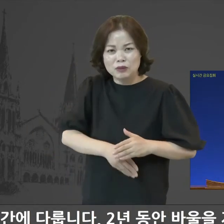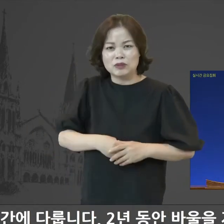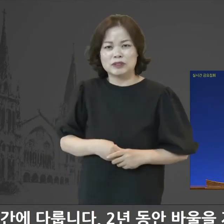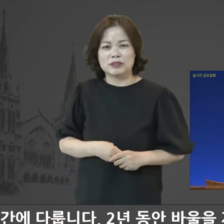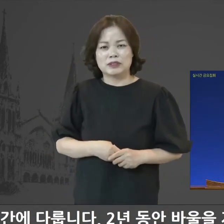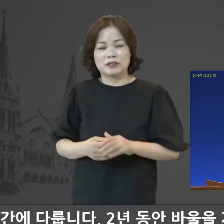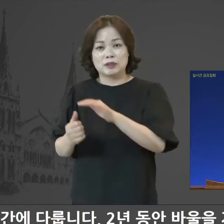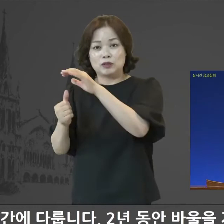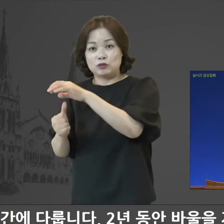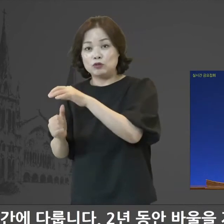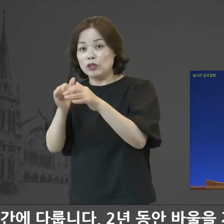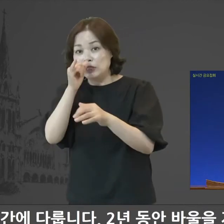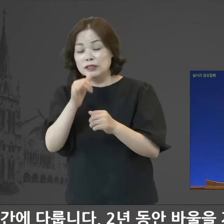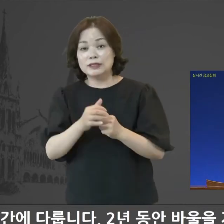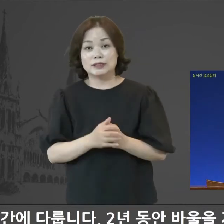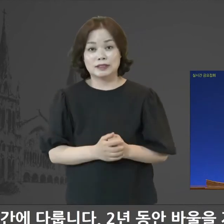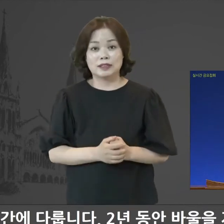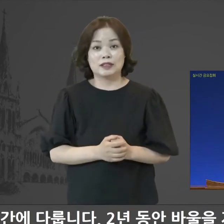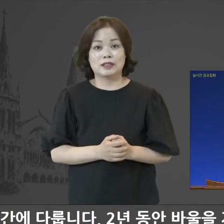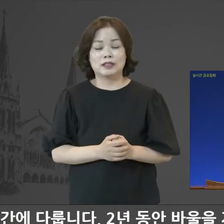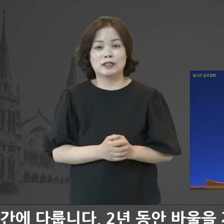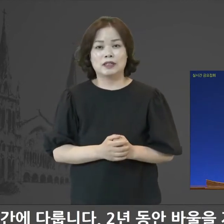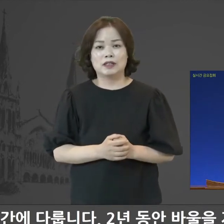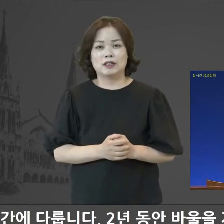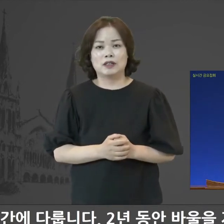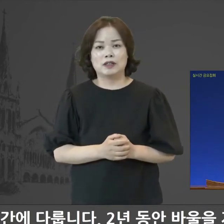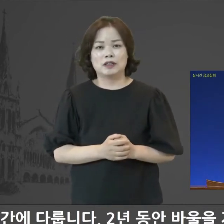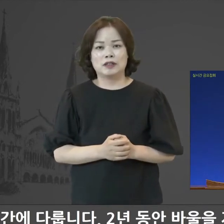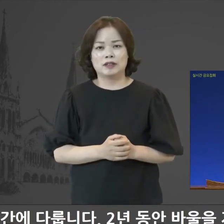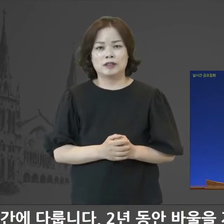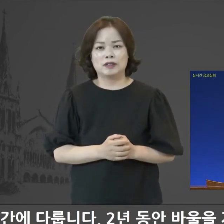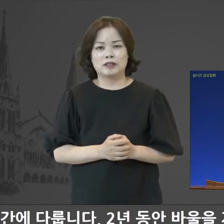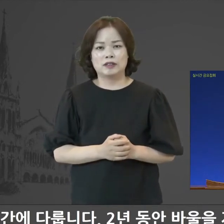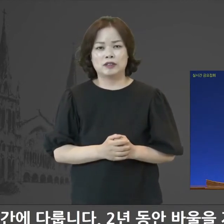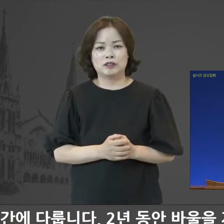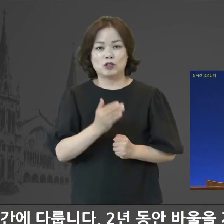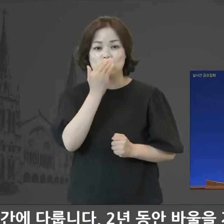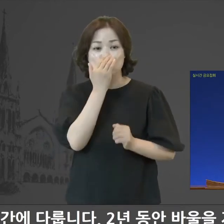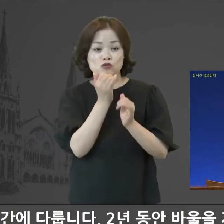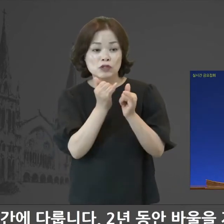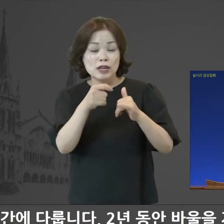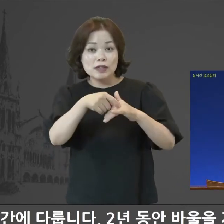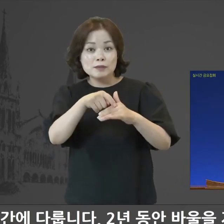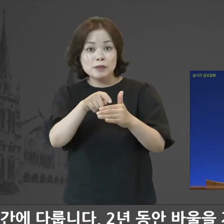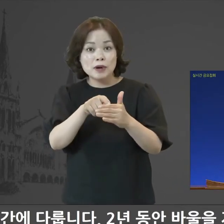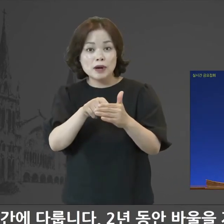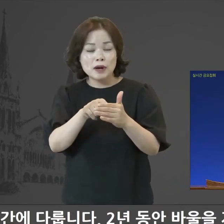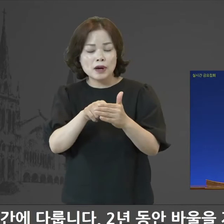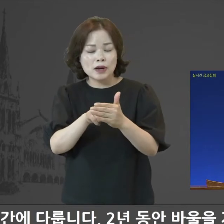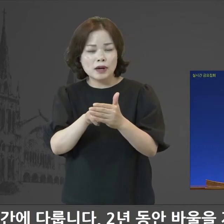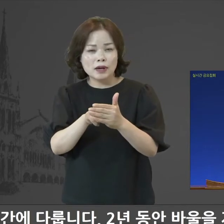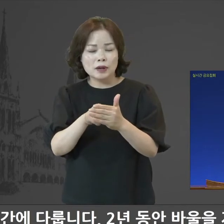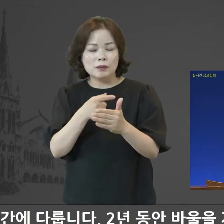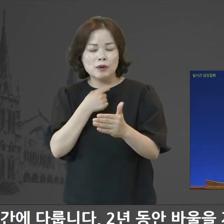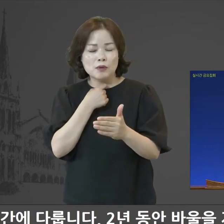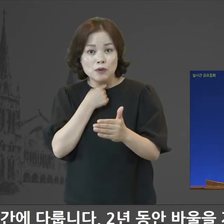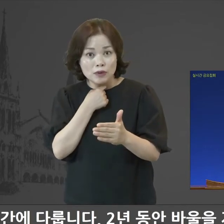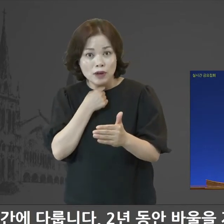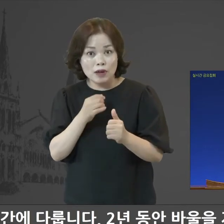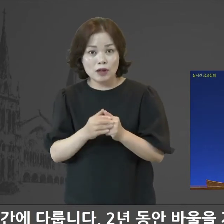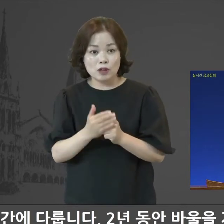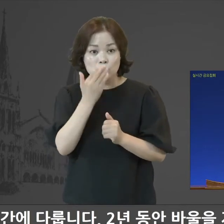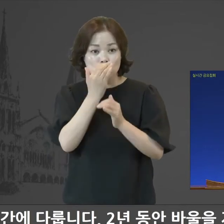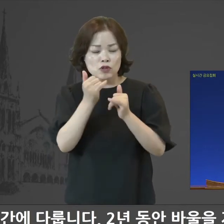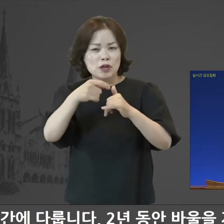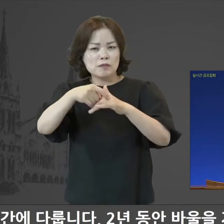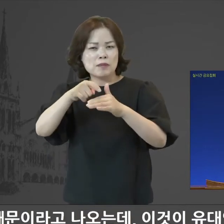되어 있는데, 이게 유대인의 마음을 사고자